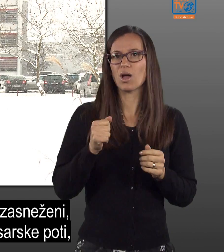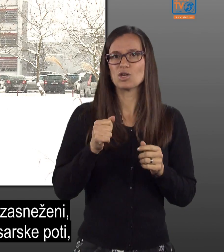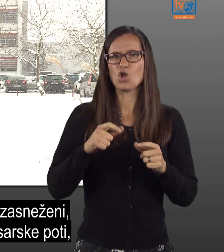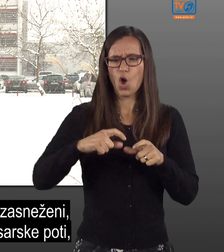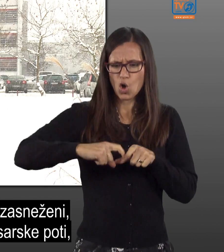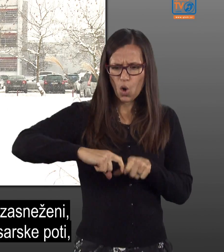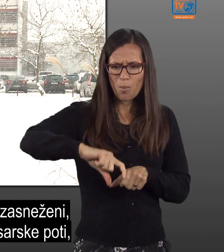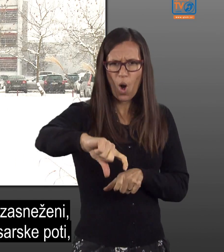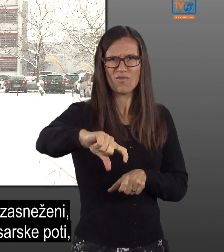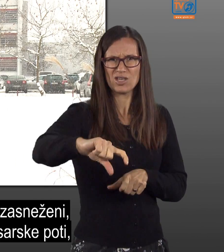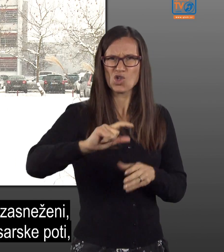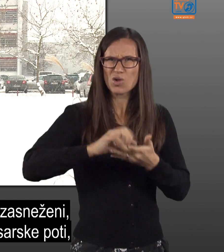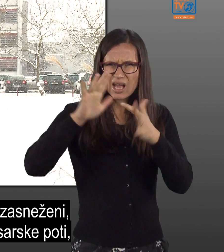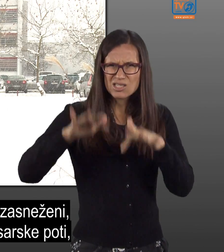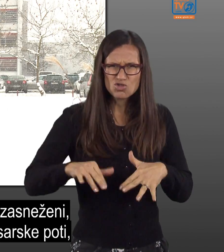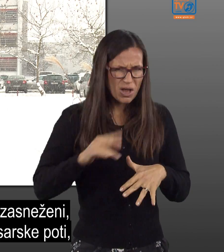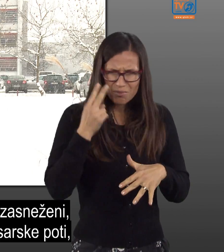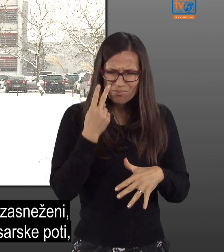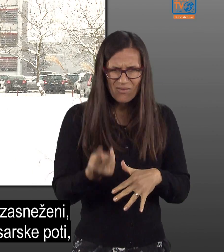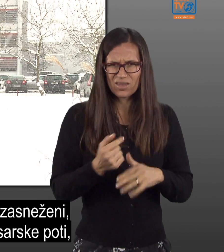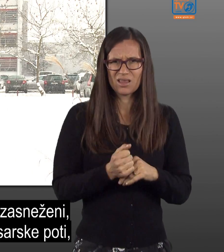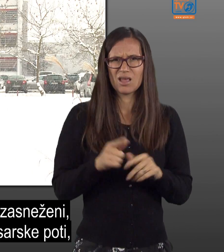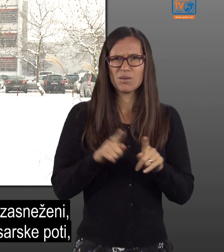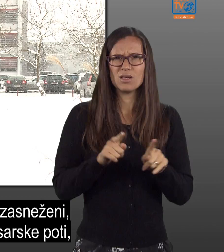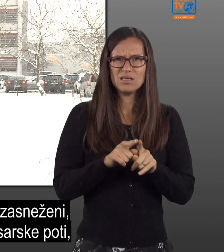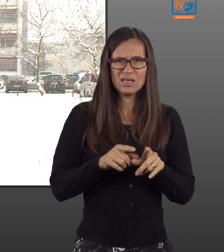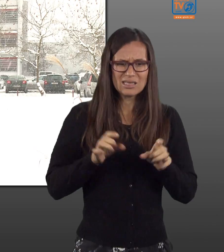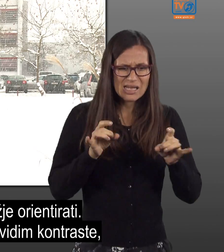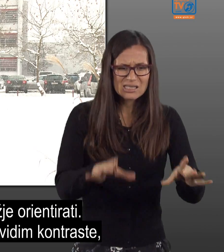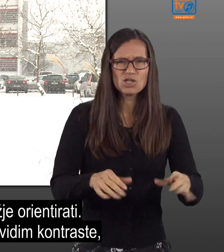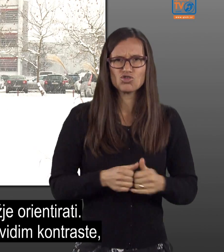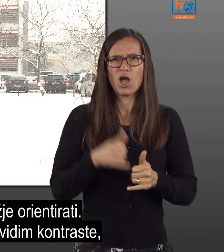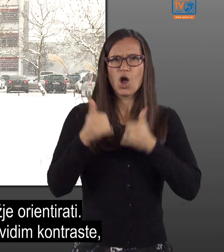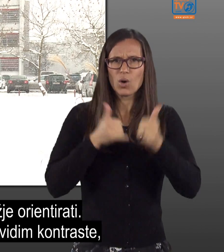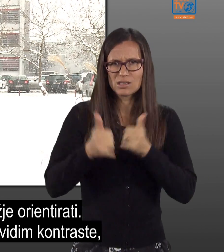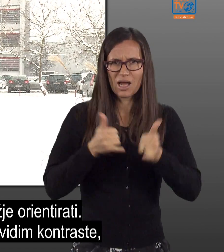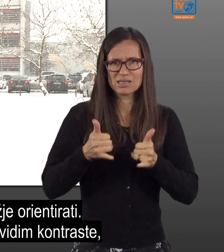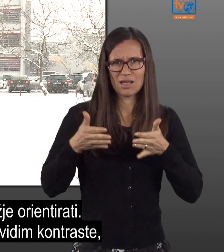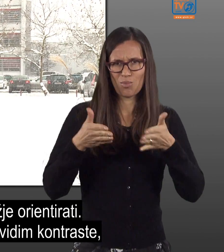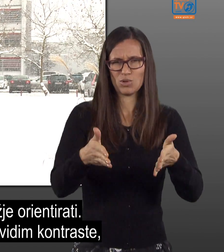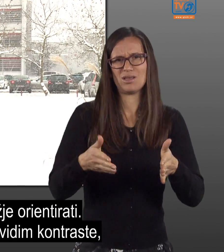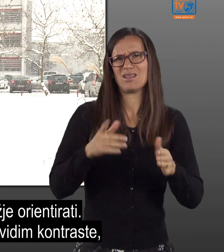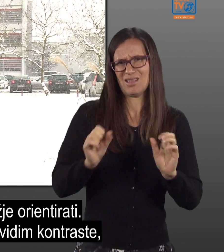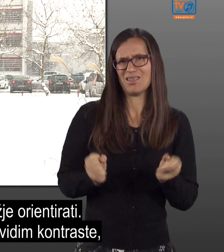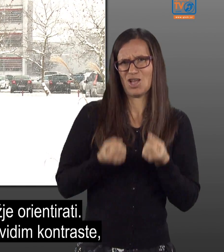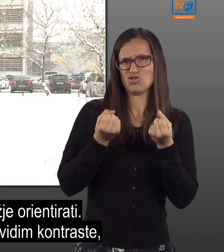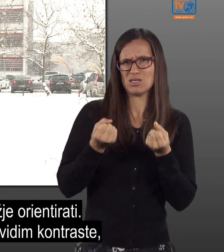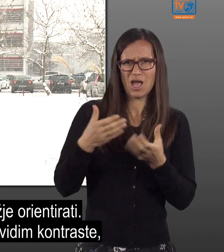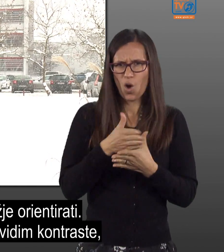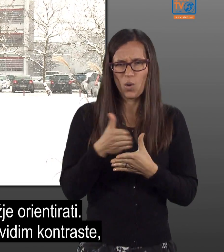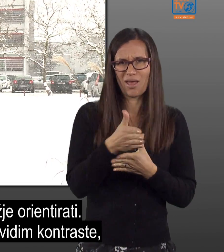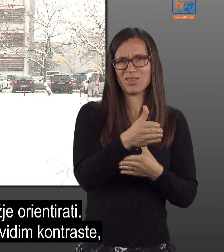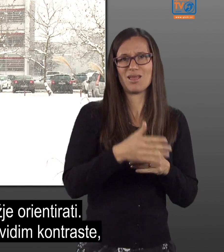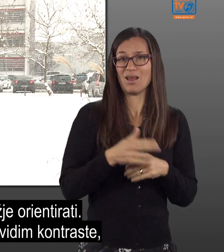robovi zasneženi, cestišča, kolesarske poti in je dejansko dosti težje se orientirati. Jaz imam to